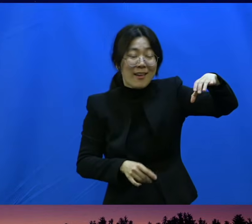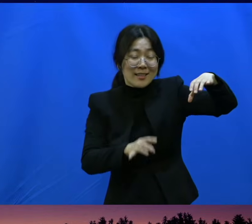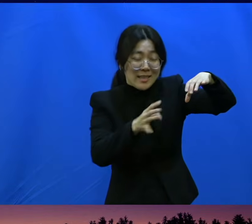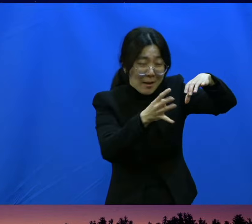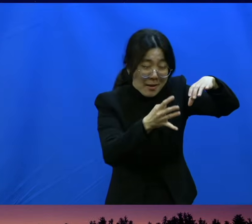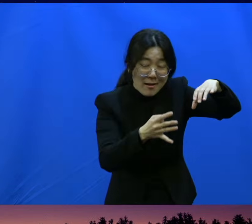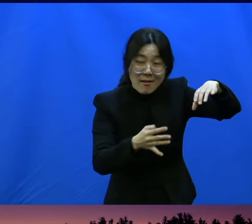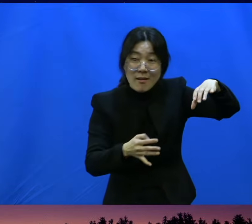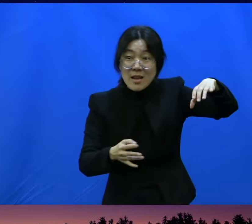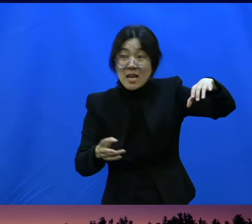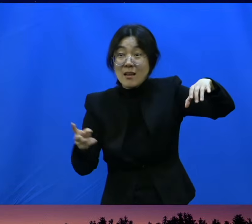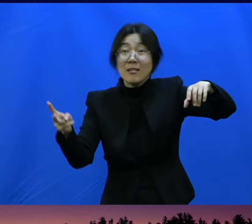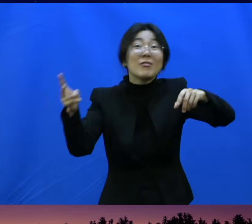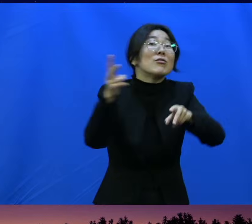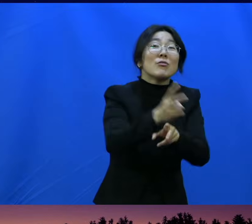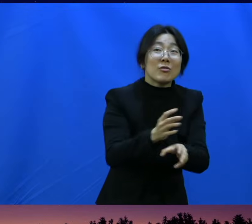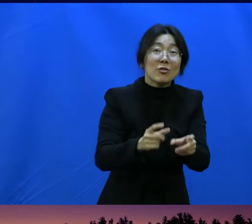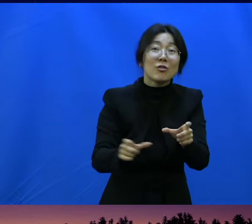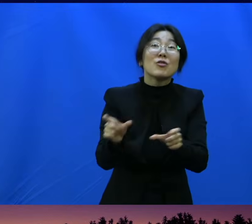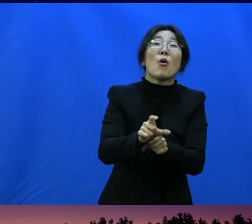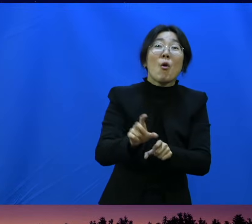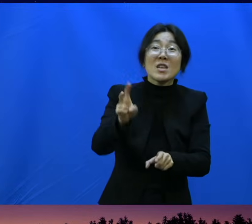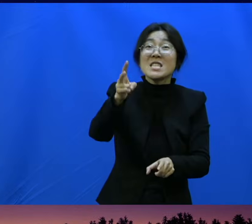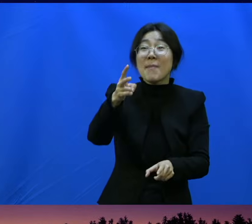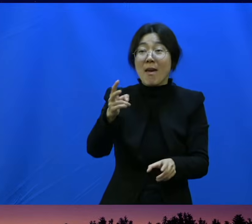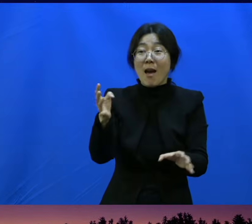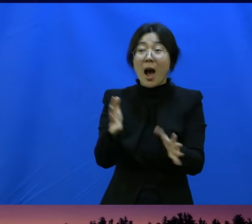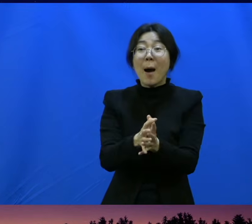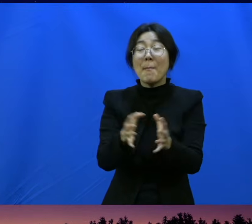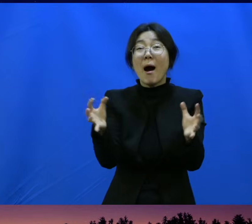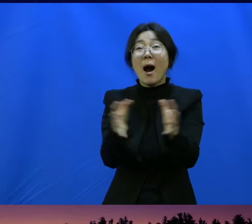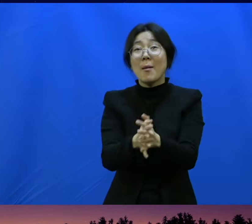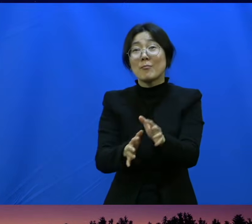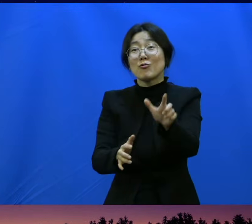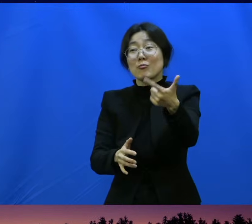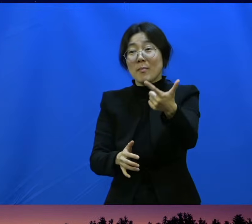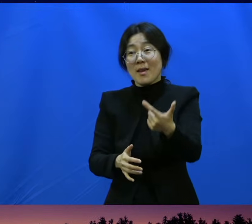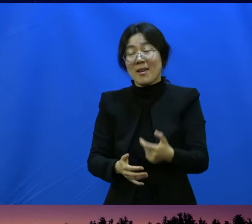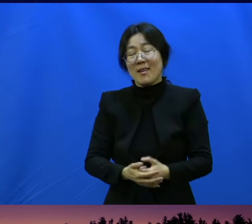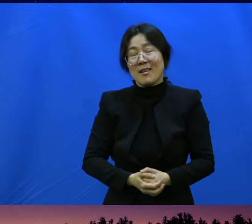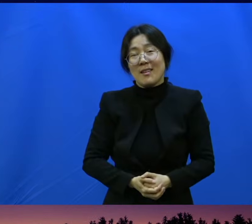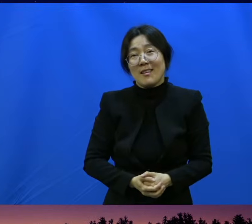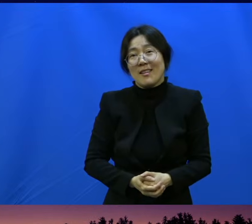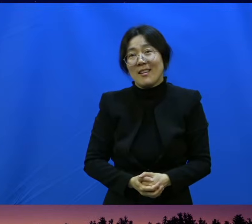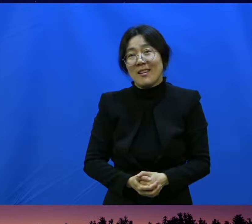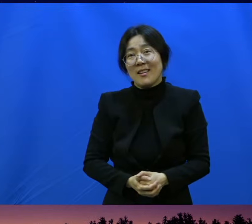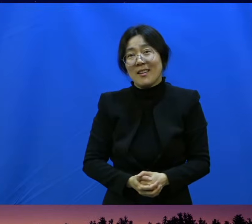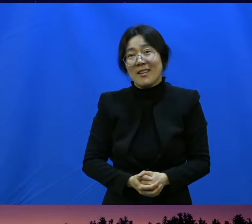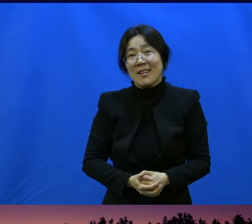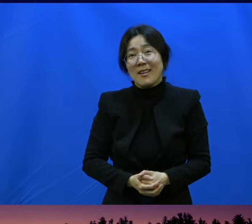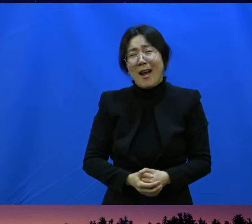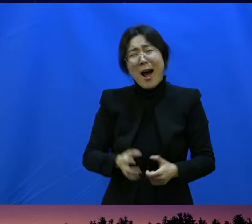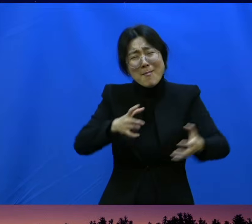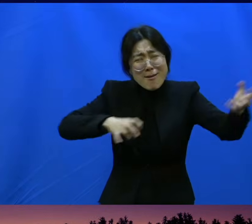여러분? 악취가 나고요, 소란스러우고 그랬을 거예요.